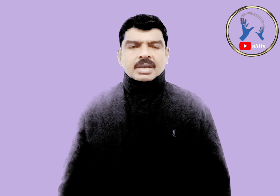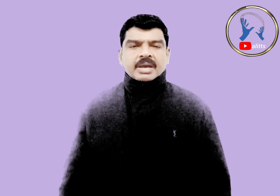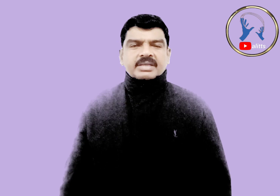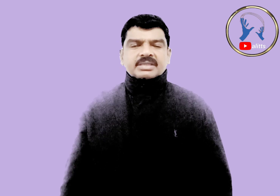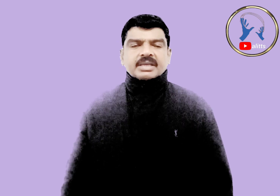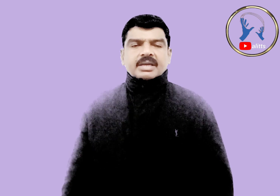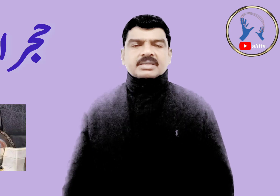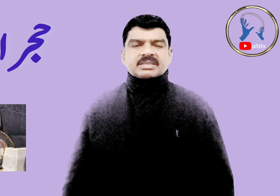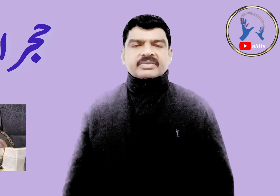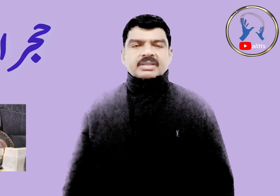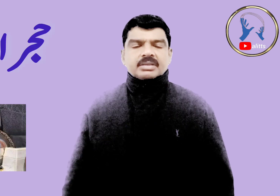हजरे अस्वद